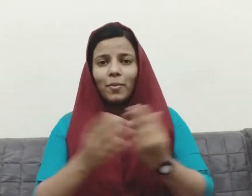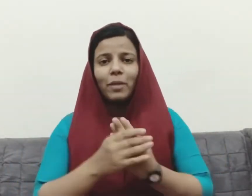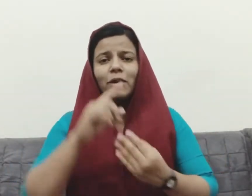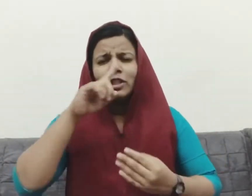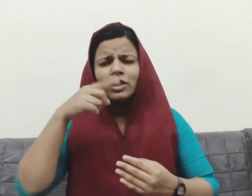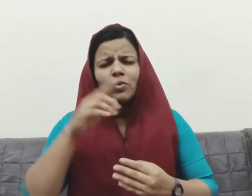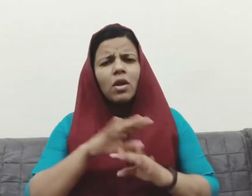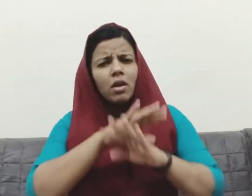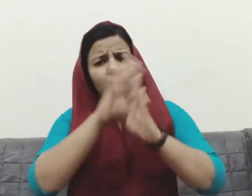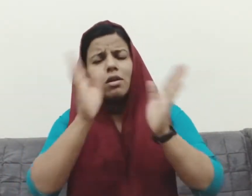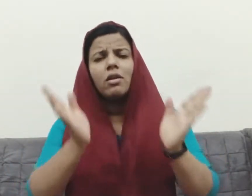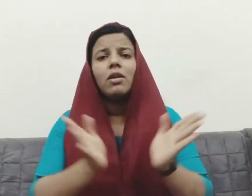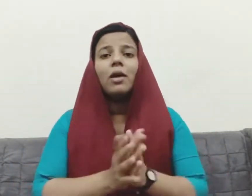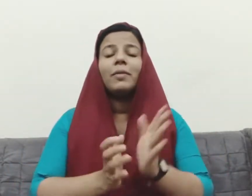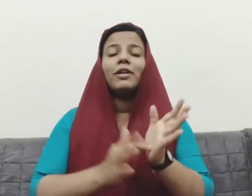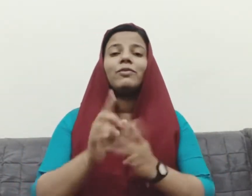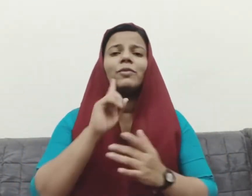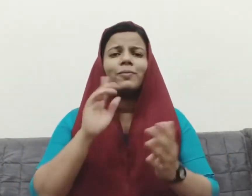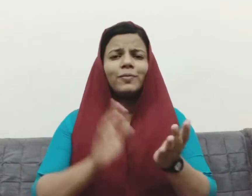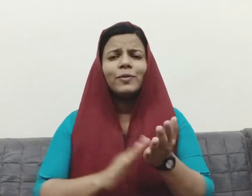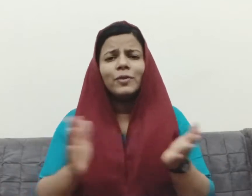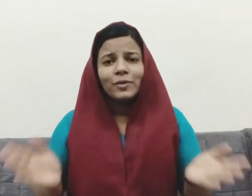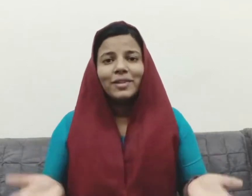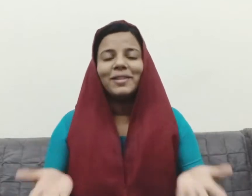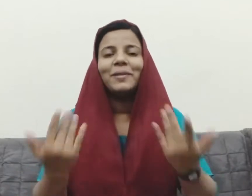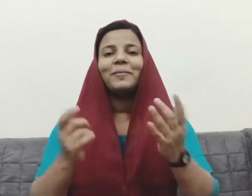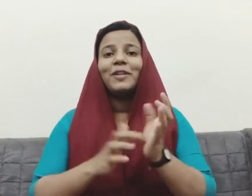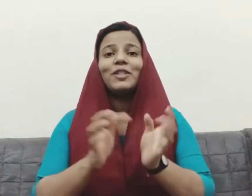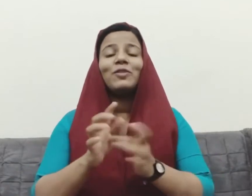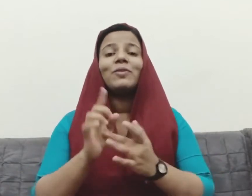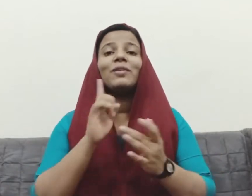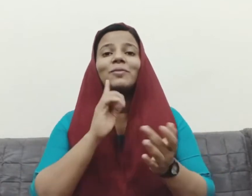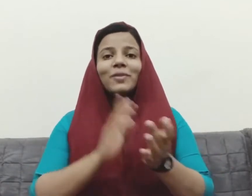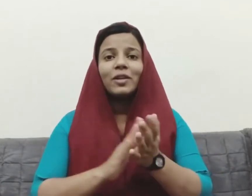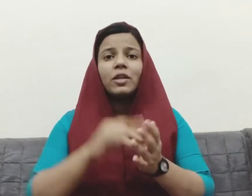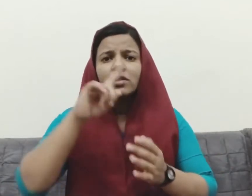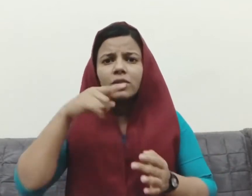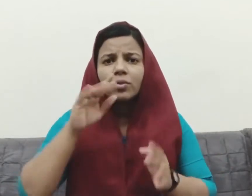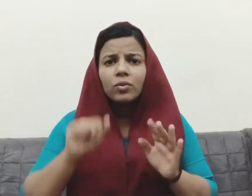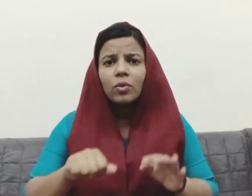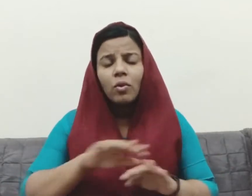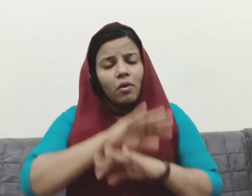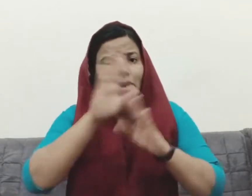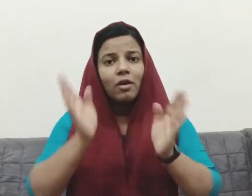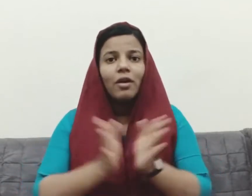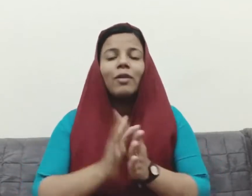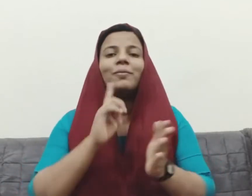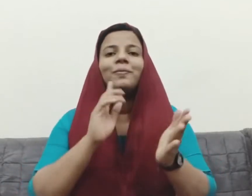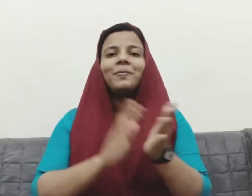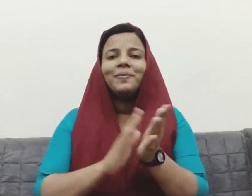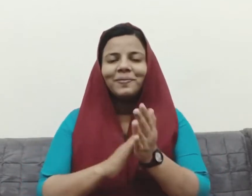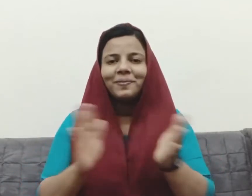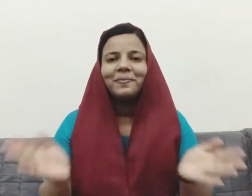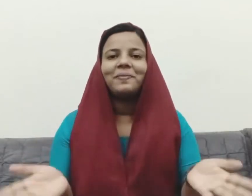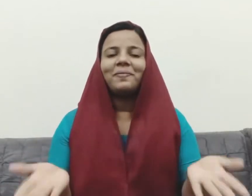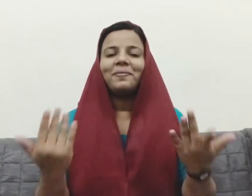പറയാം, ജീവനുള്ളതൊക്കെയും യഹോവയെ സ്തുതിക്കട്ടെ, യഹോവയെ സ്തുതിപ്പീൻ. ജീവനുള്ളതൊക്കെയും കർത്താവിനെ സ്തുതിക്കുവാനാണ് പറഞ്ഞത്. അപ്പോൾ ഈ പ്രഭാതത്തിൽ